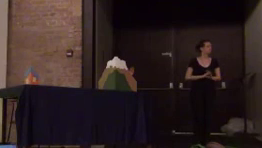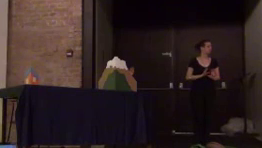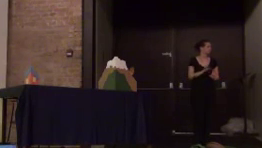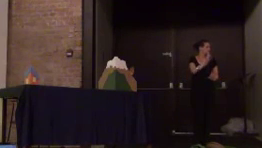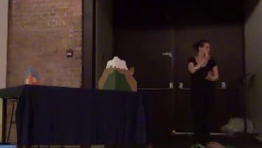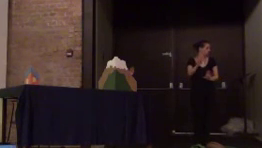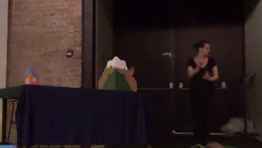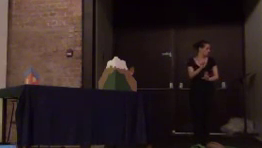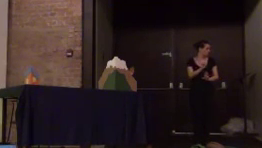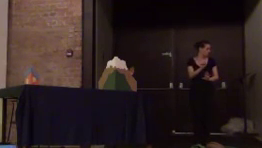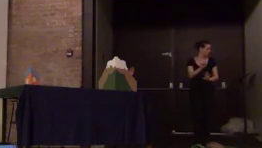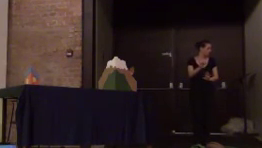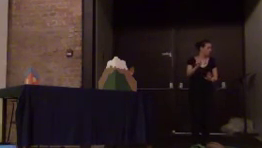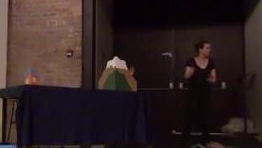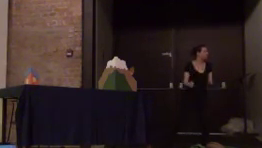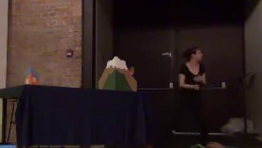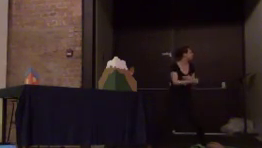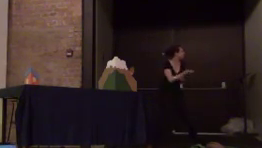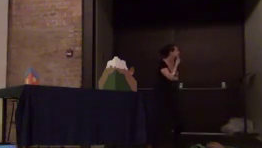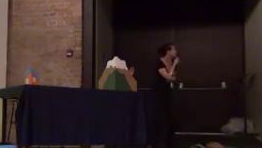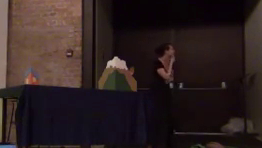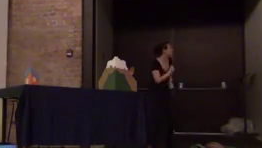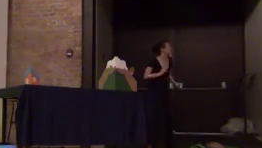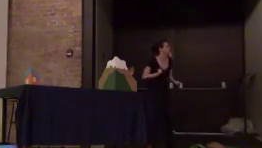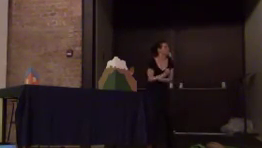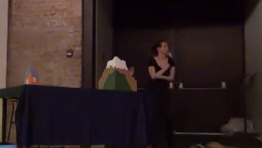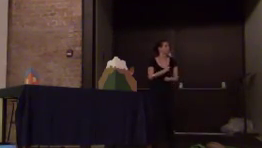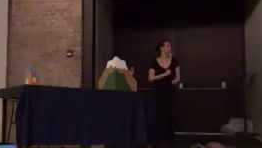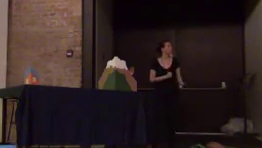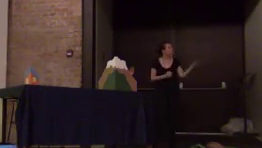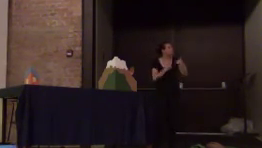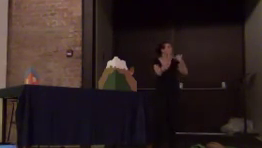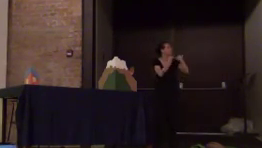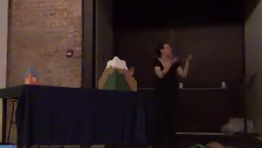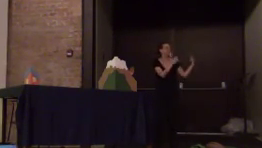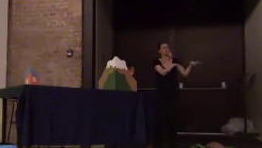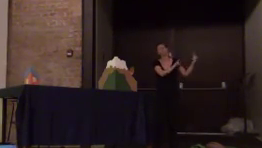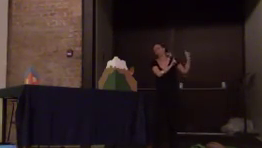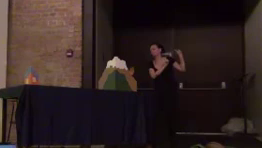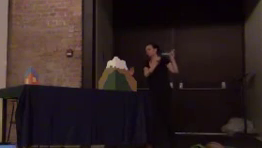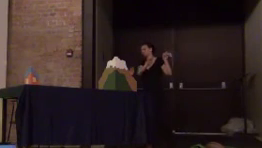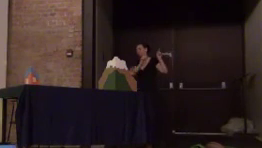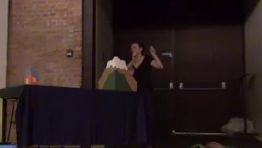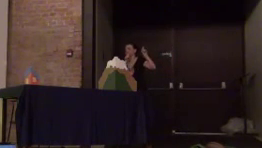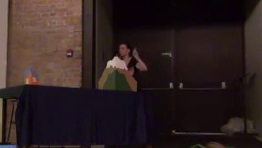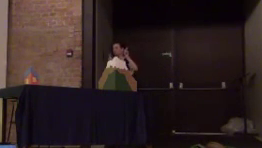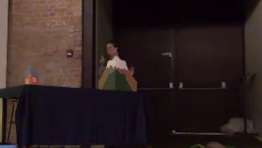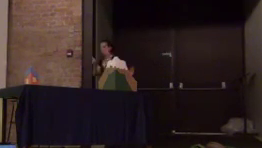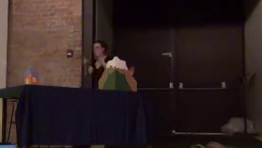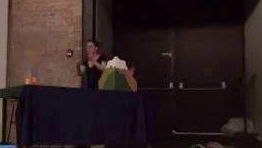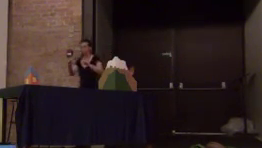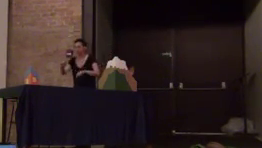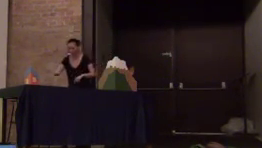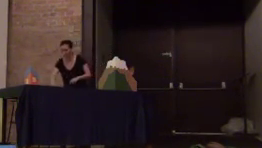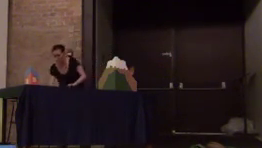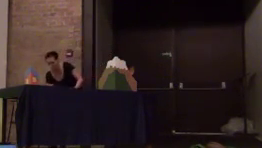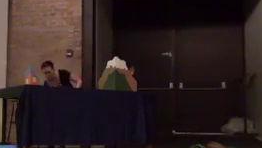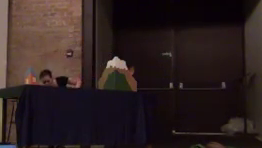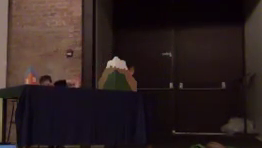ficou olhando e não respondeu. Nakati: tudo bem, vamos brincar então. E os dois foram felizes na